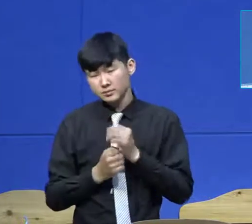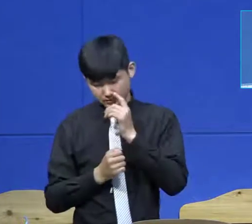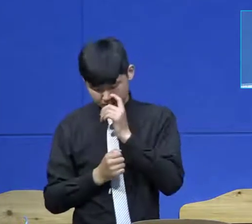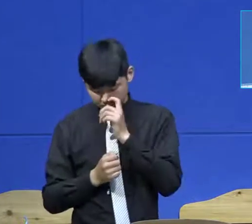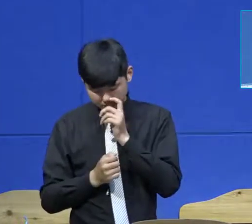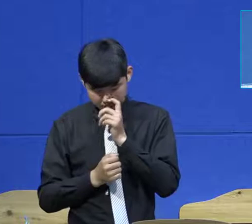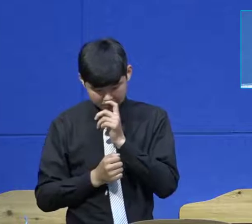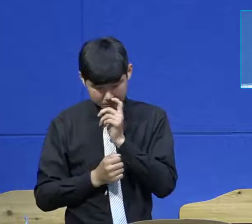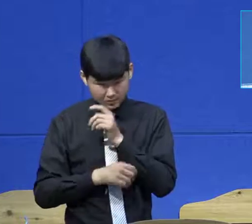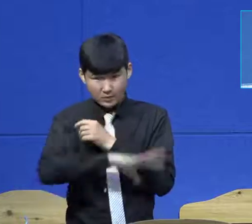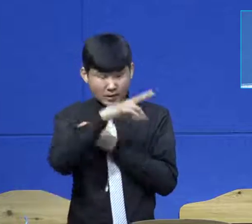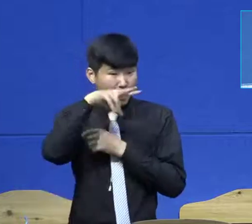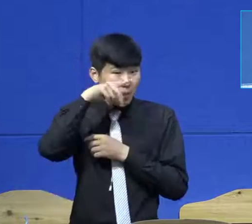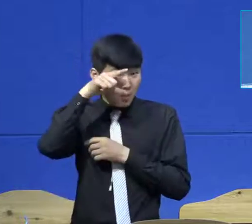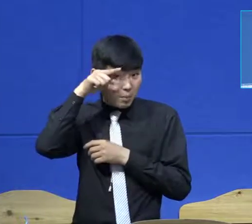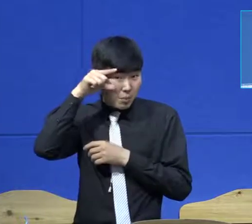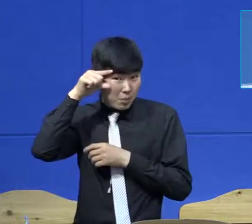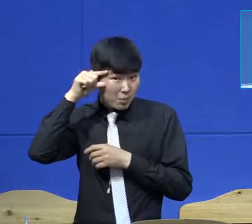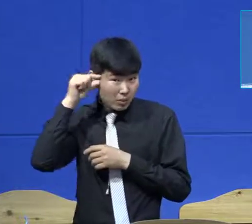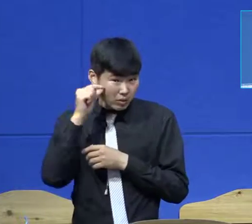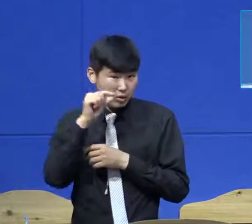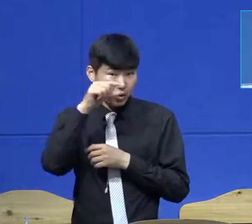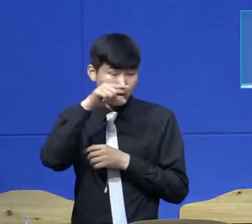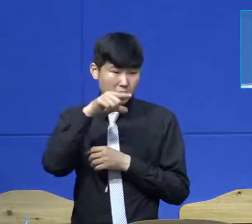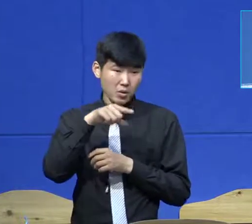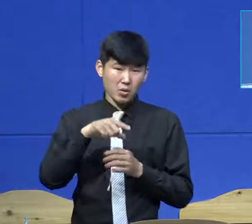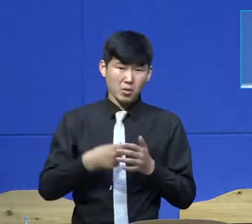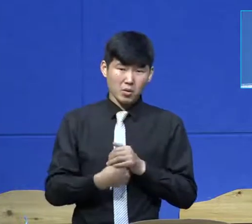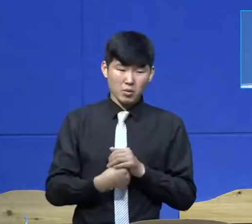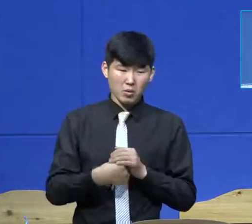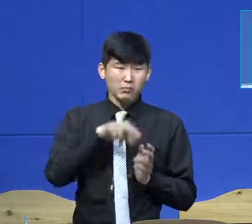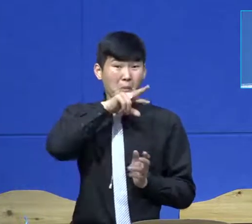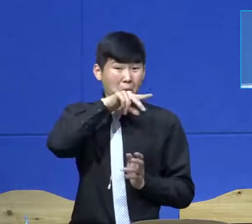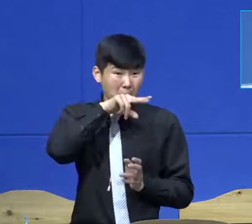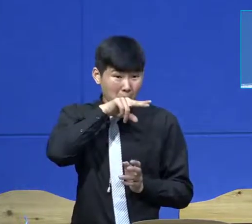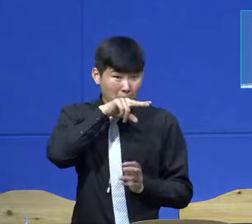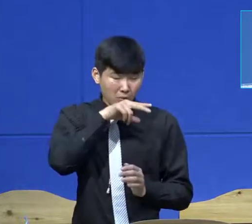тэр галт могоо хэлбрээр хүрлэр могоо хийгээд шургаагны орой дээр хийж байрлуул.